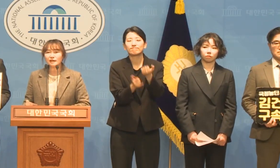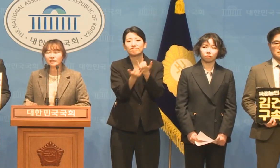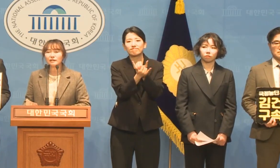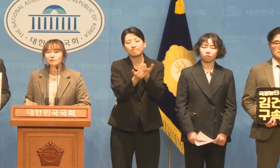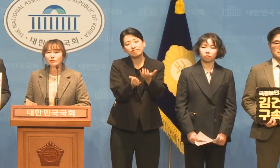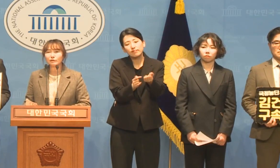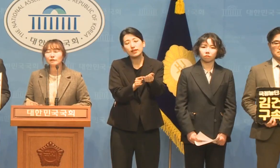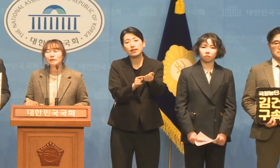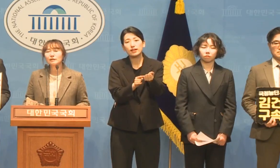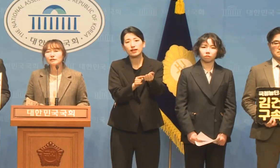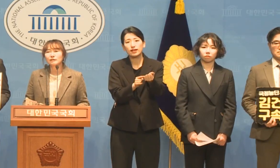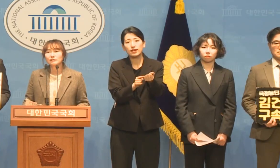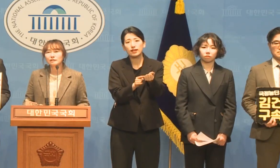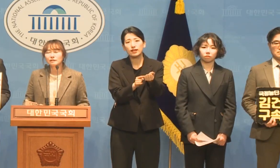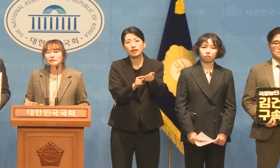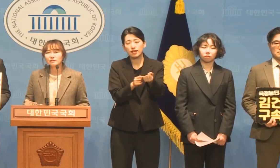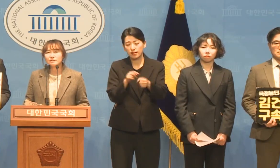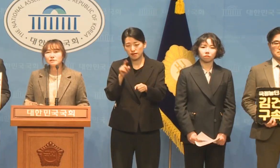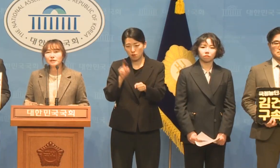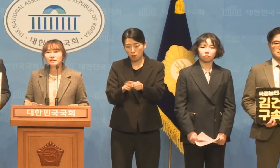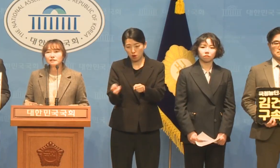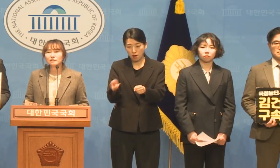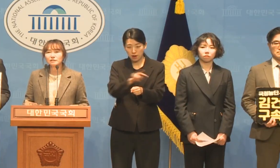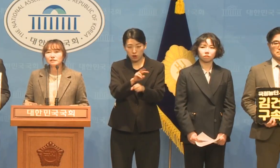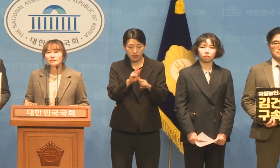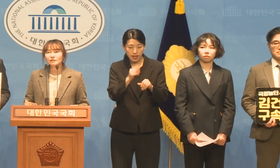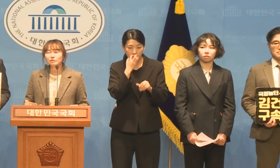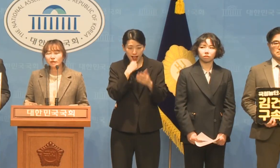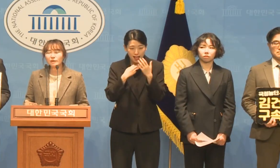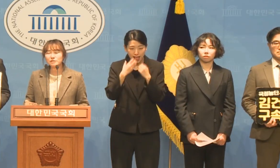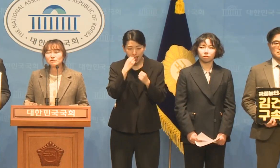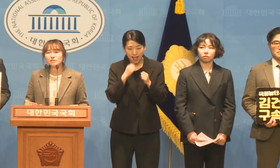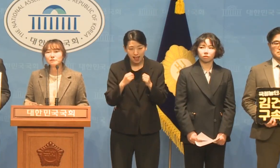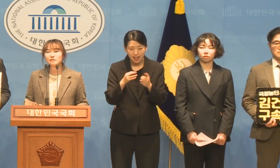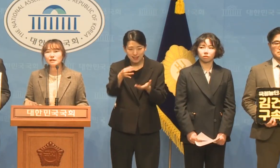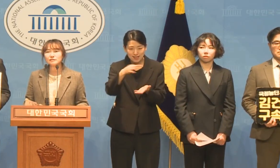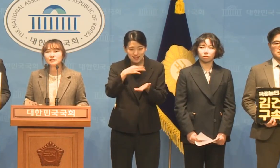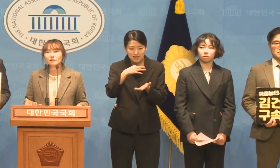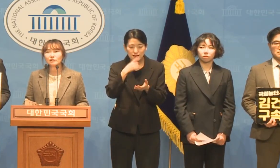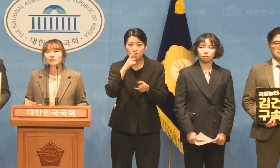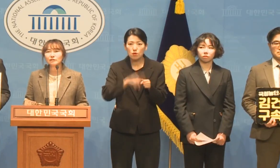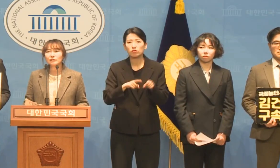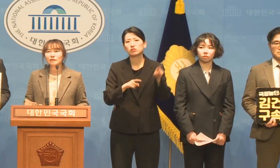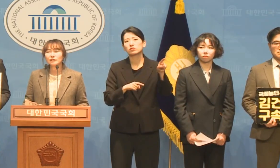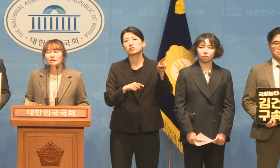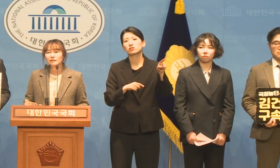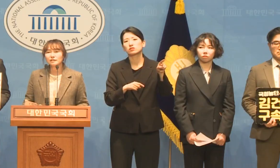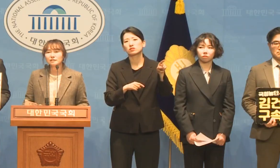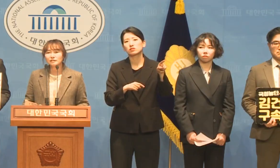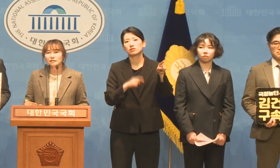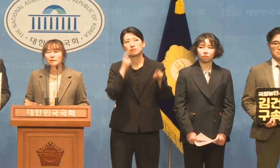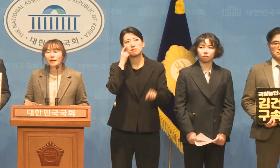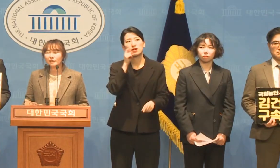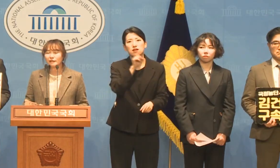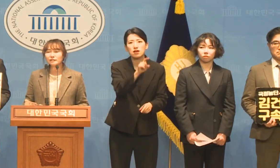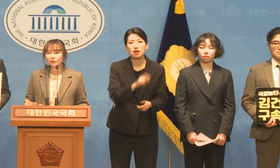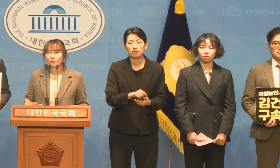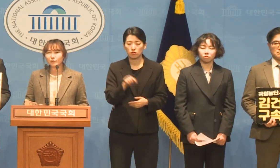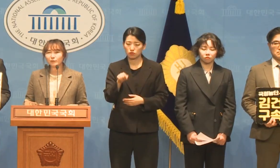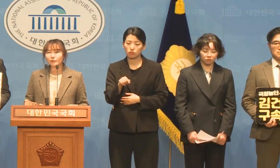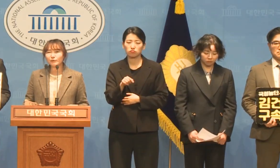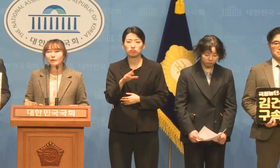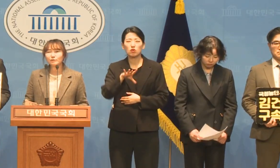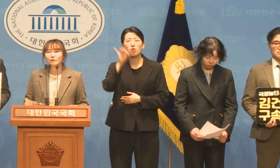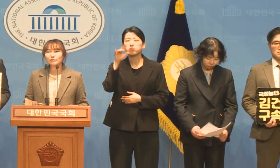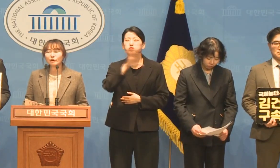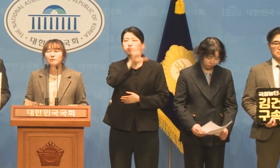꼼수를 자행했고요. 그렇지만 국회와 민주시민들에 의해서 이게 발각이